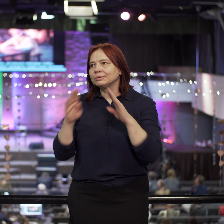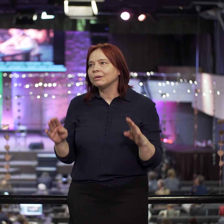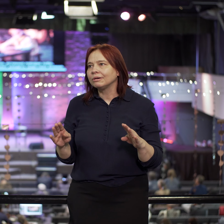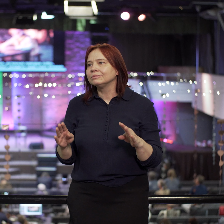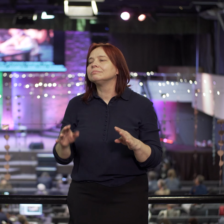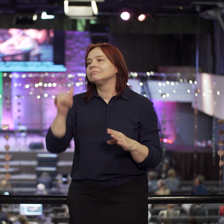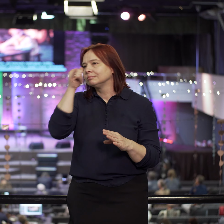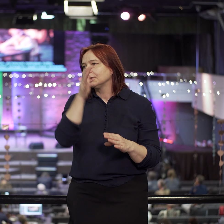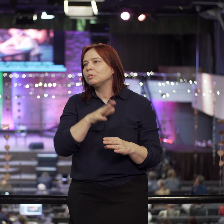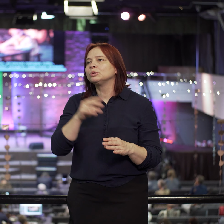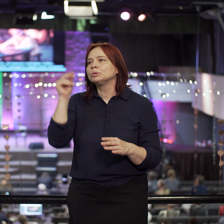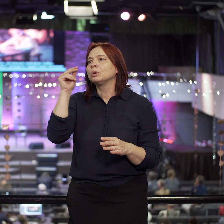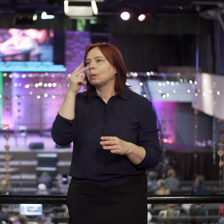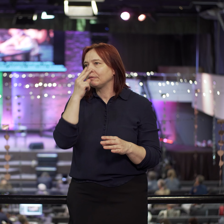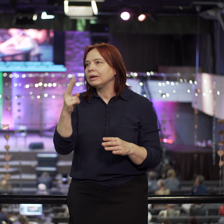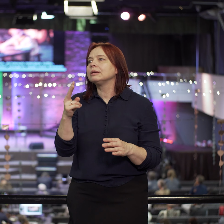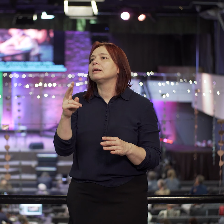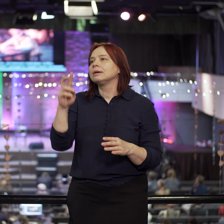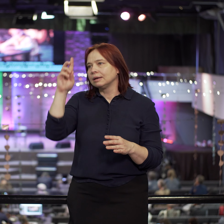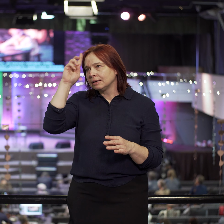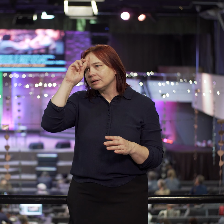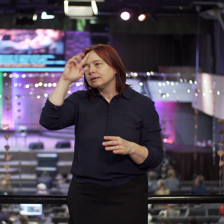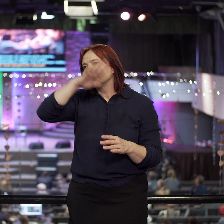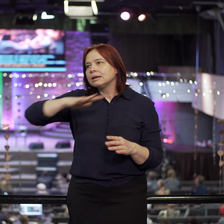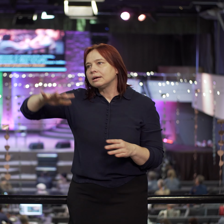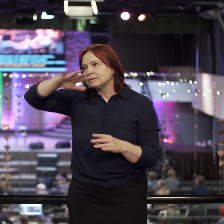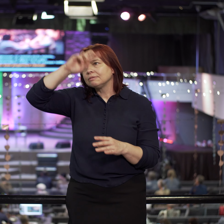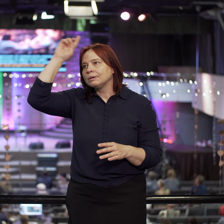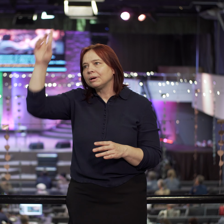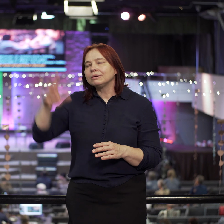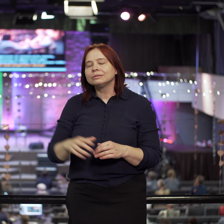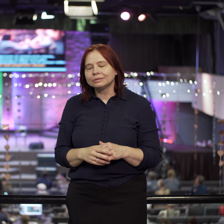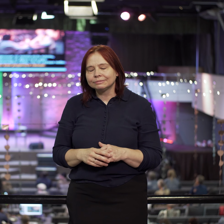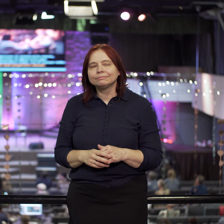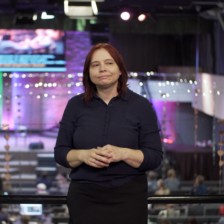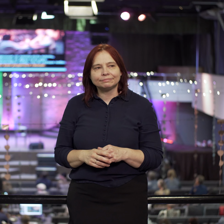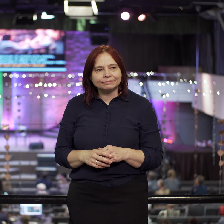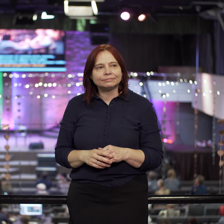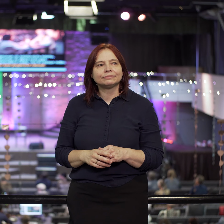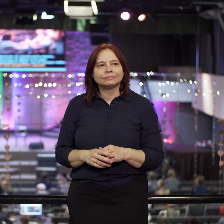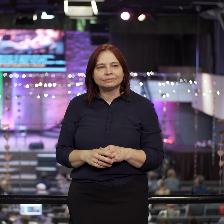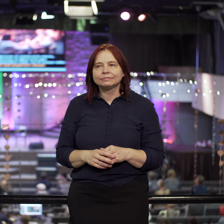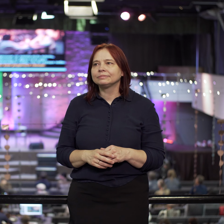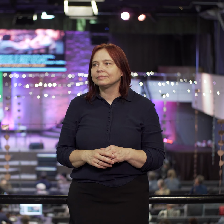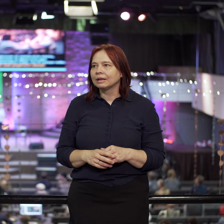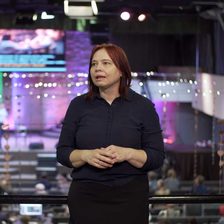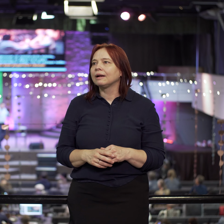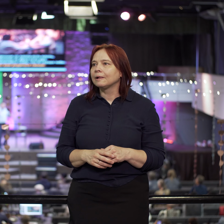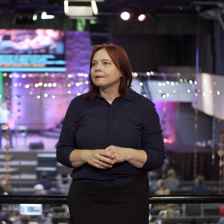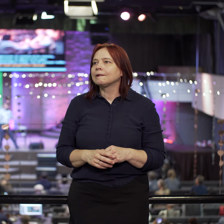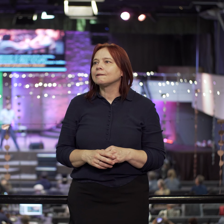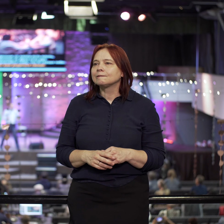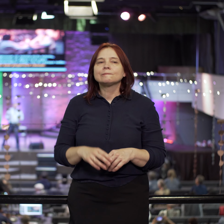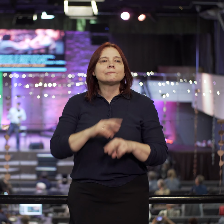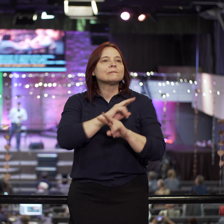увидеть Царствие Божие. И потом Христос говорит текст, что